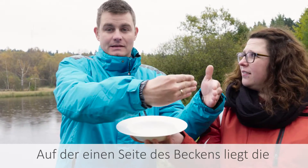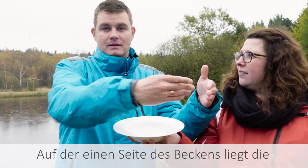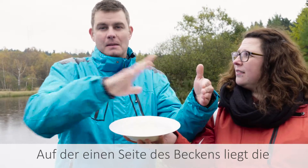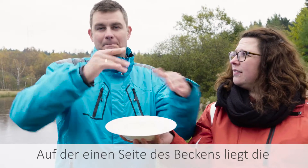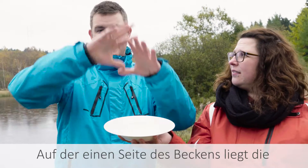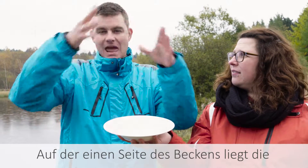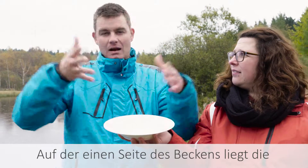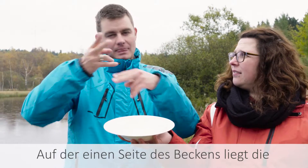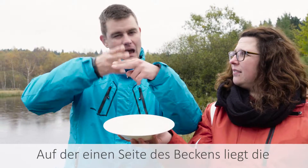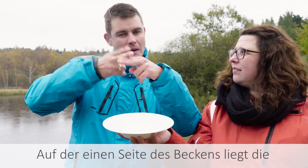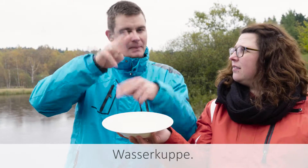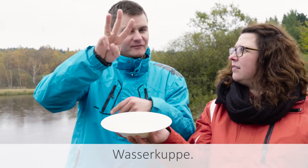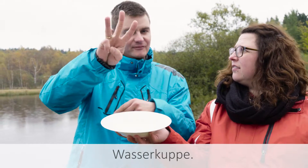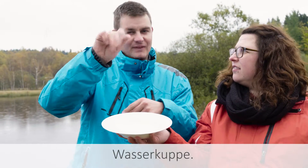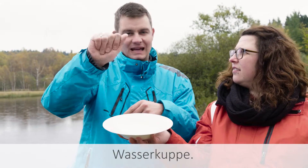des Beckens liegt die Wasserkuppe.